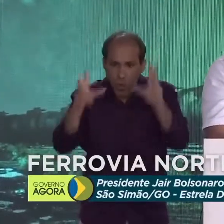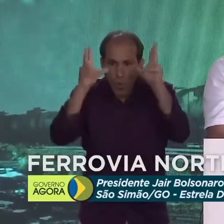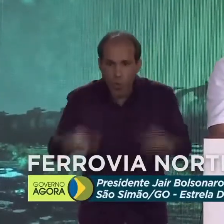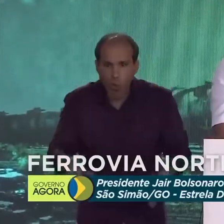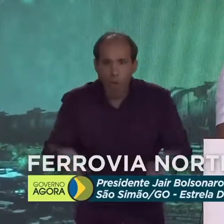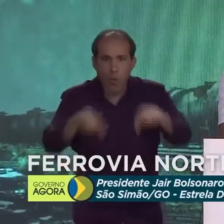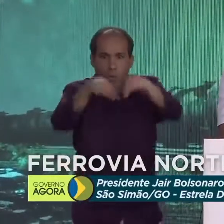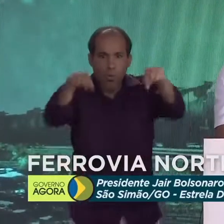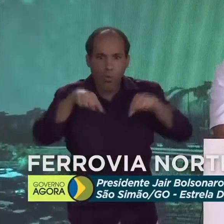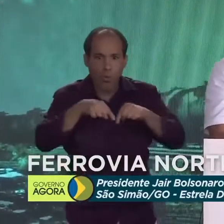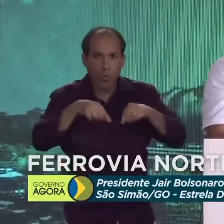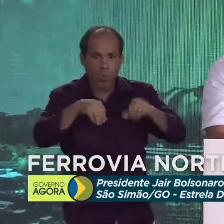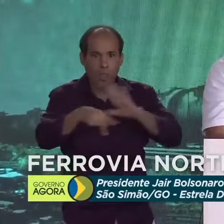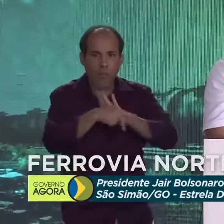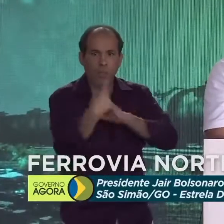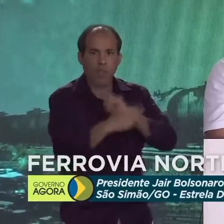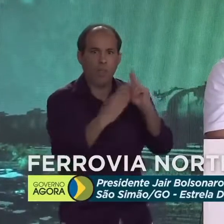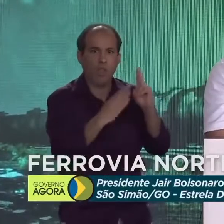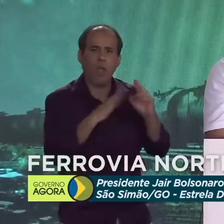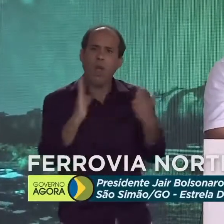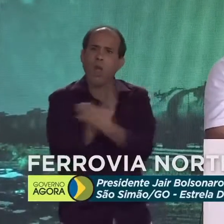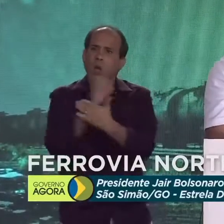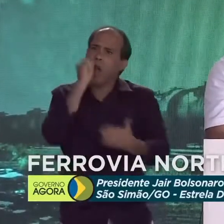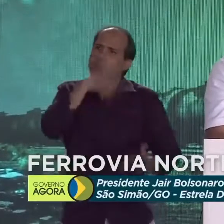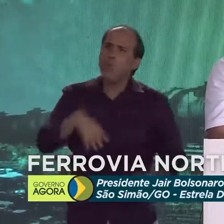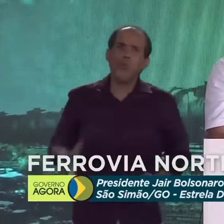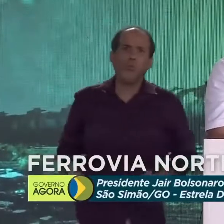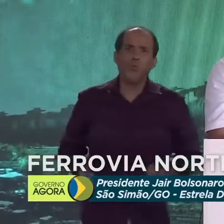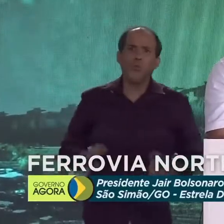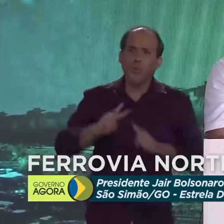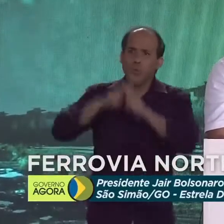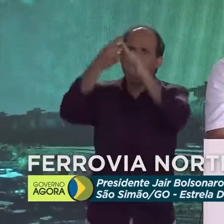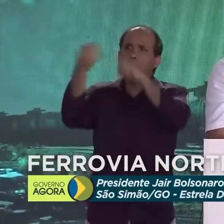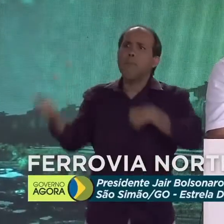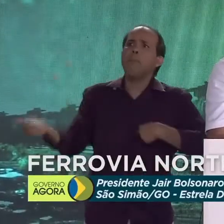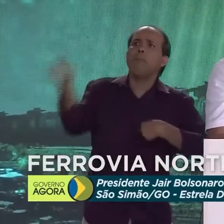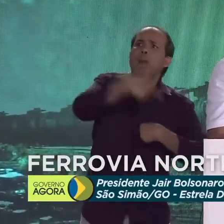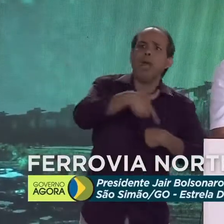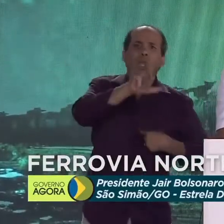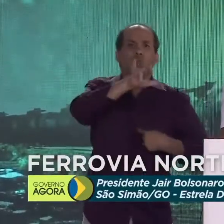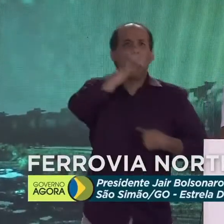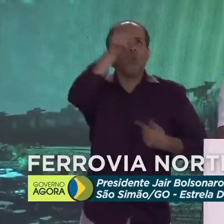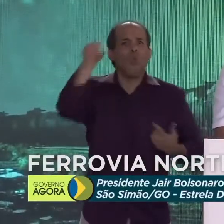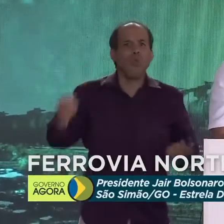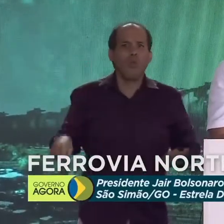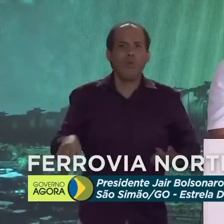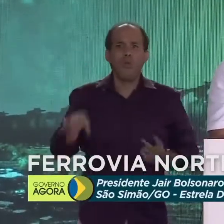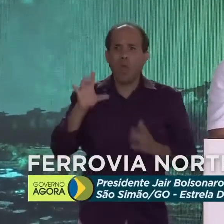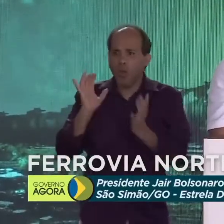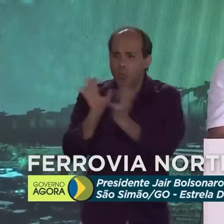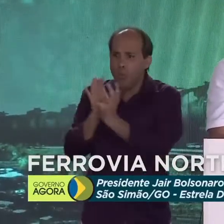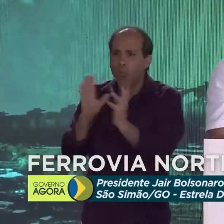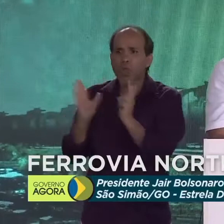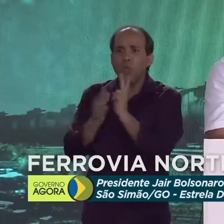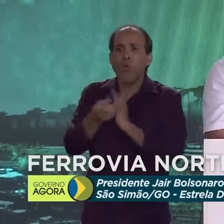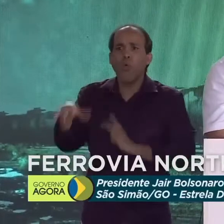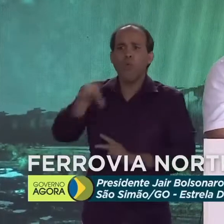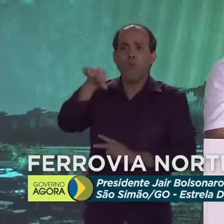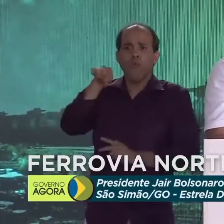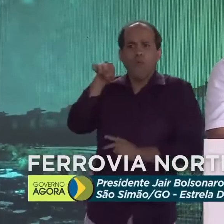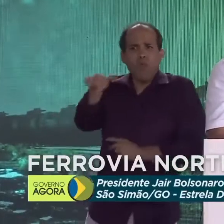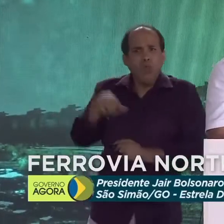Algumas absurdas, como Yanomami, 2 vezes o tamanho do Rio de Janeiro para 9 mil índios. Isso é feito